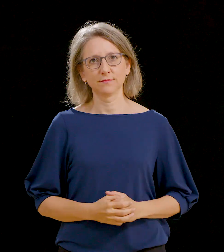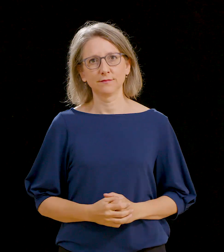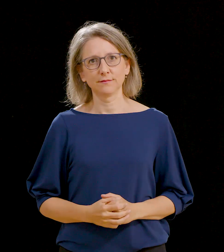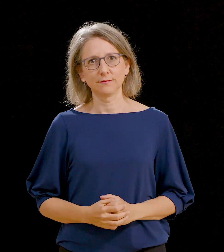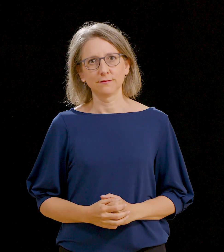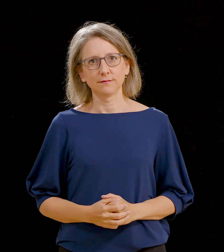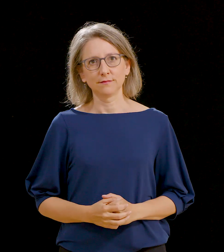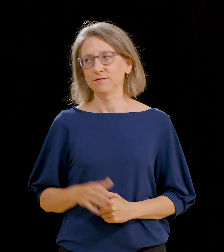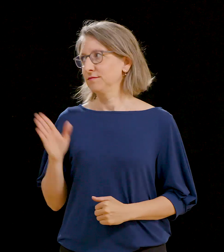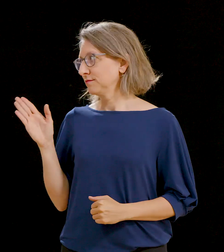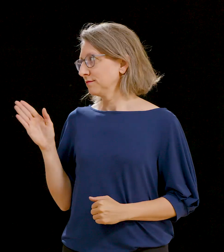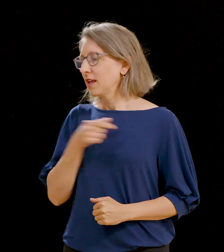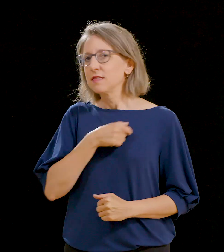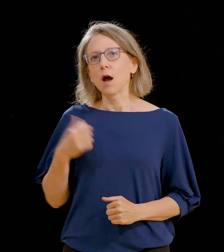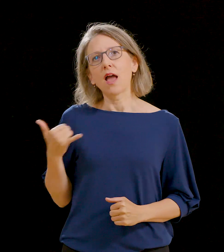Das ist Axel Staudach.